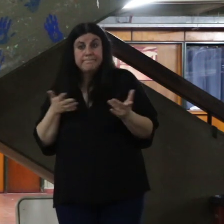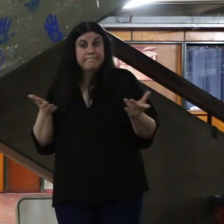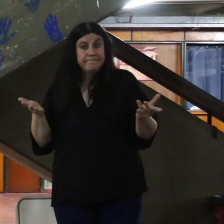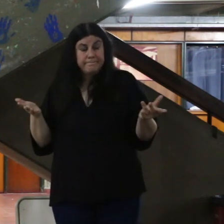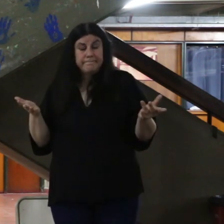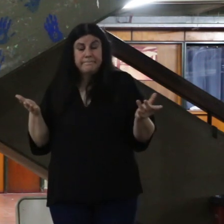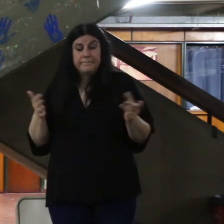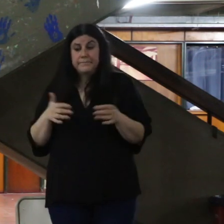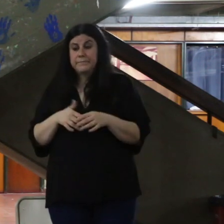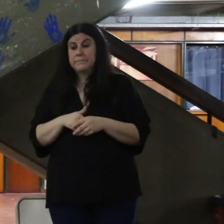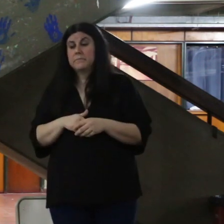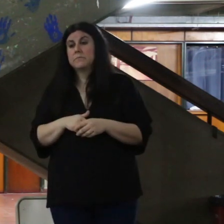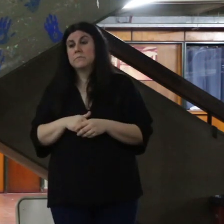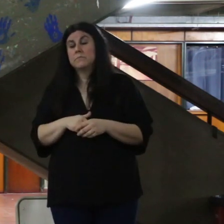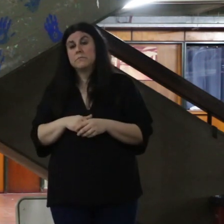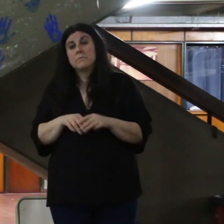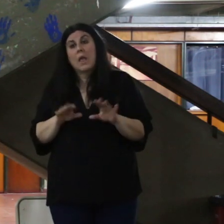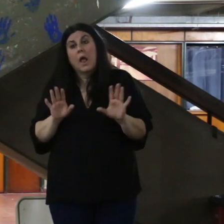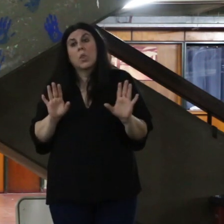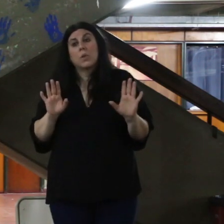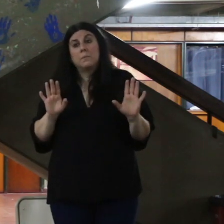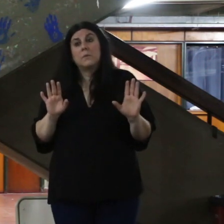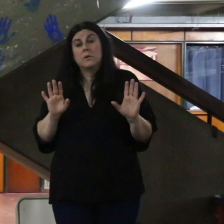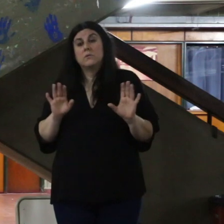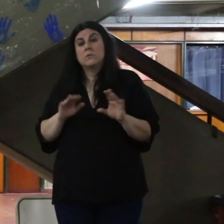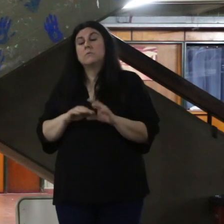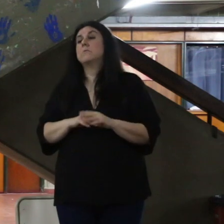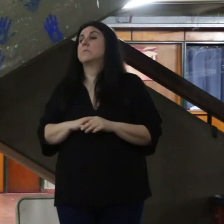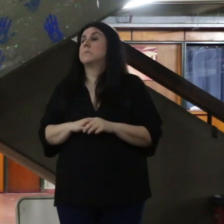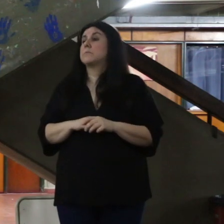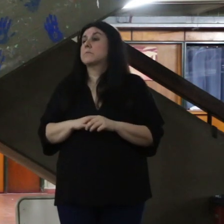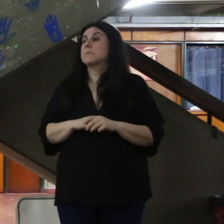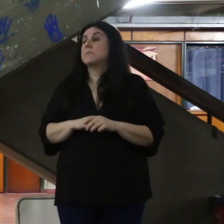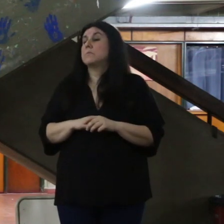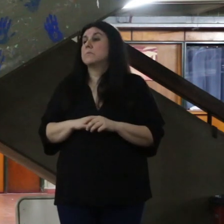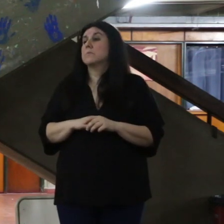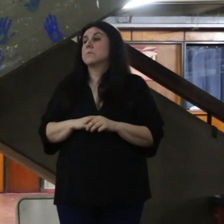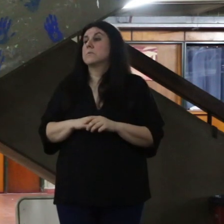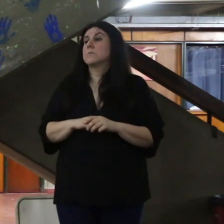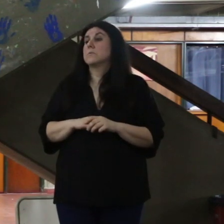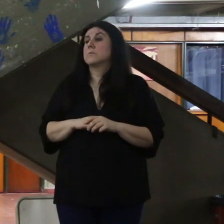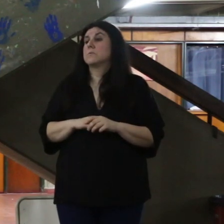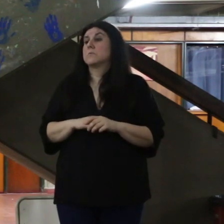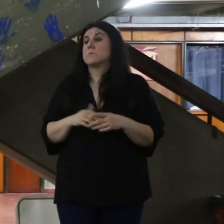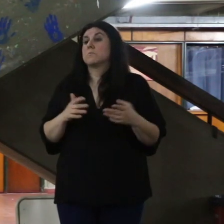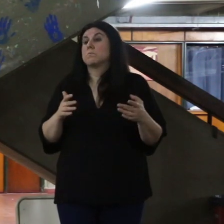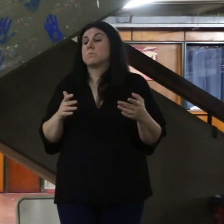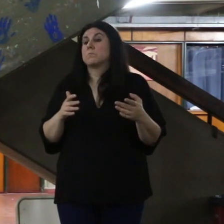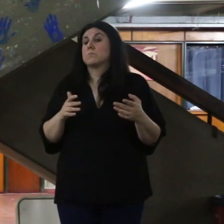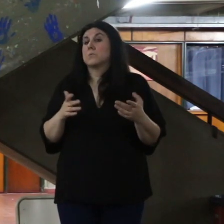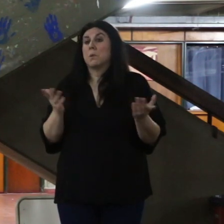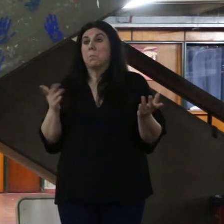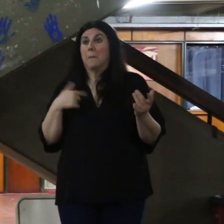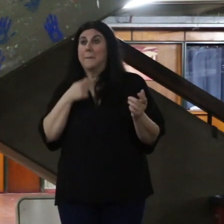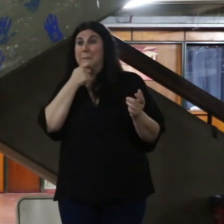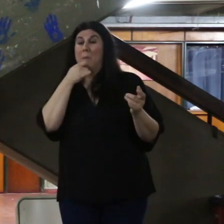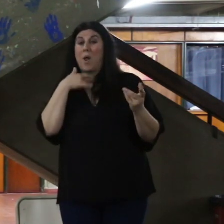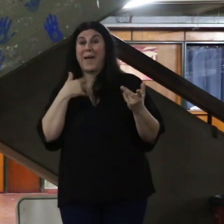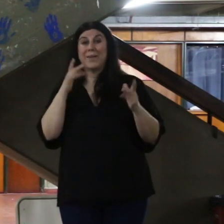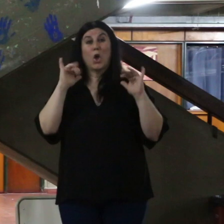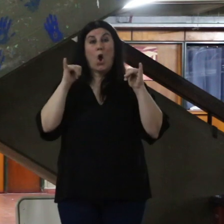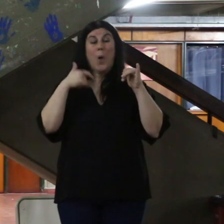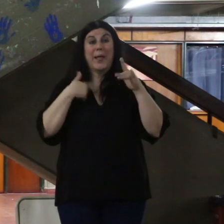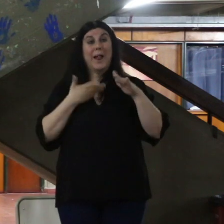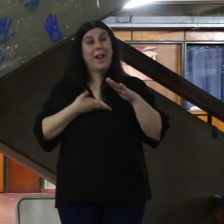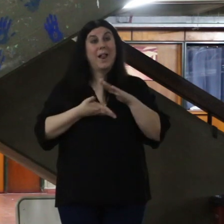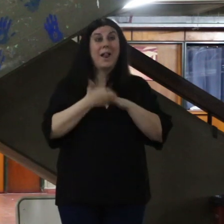eso, digo, a lo mejor, frente a una posibilidad de salida o lo que sea,